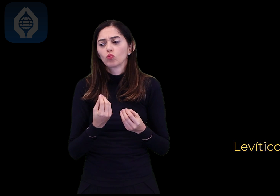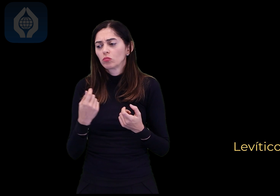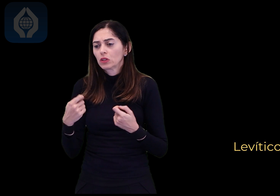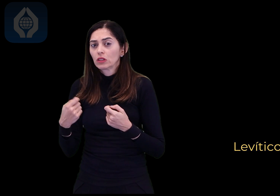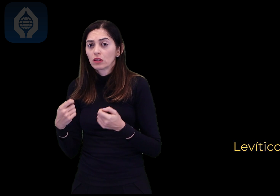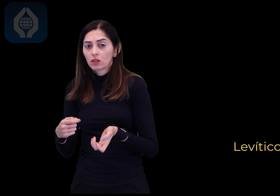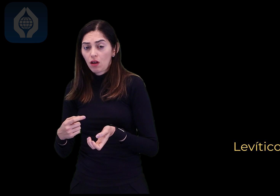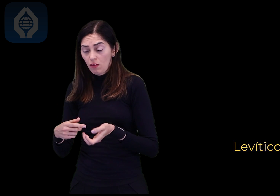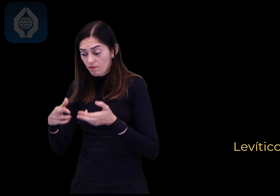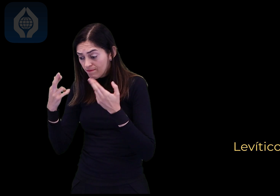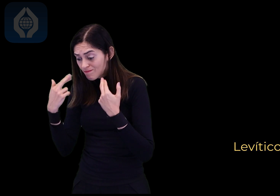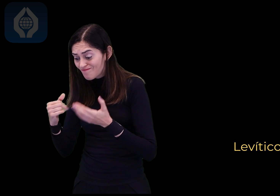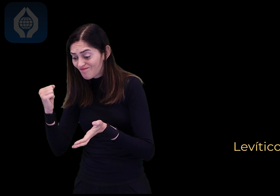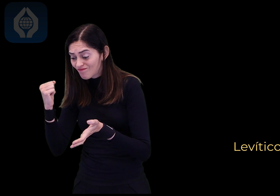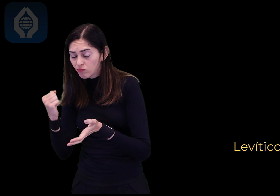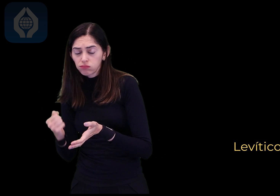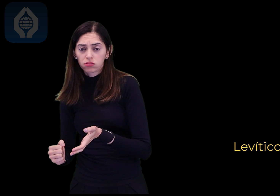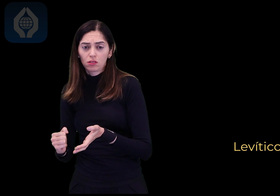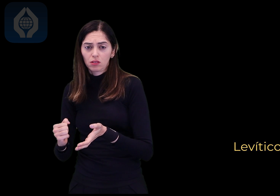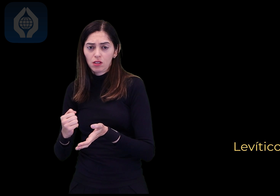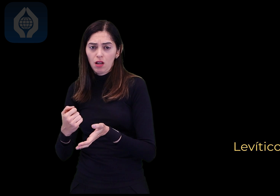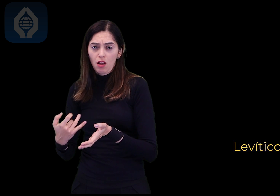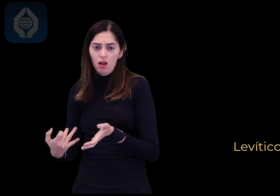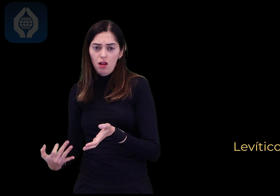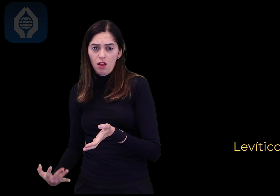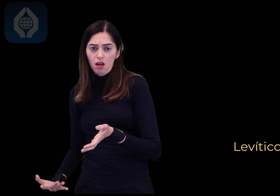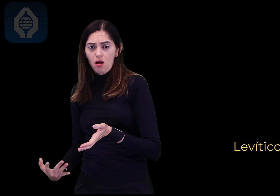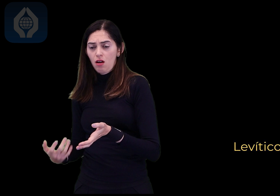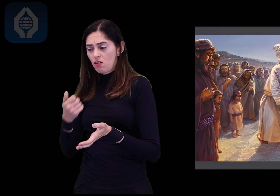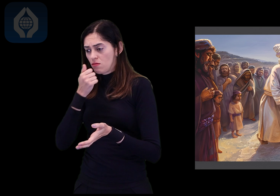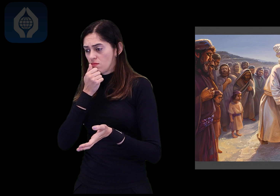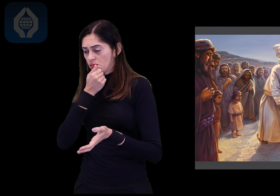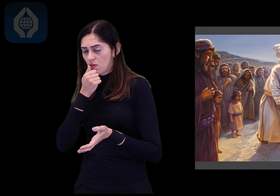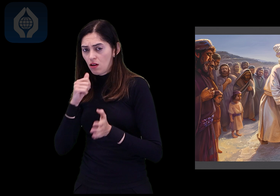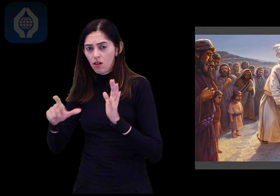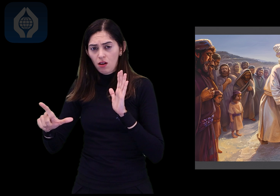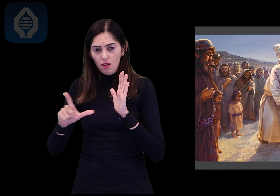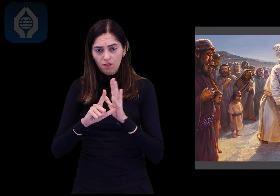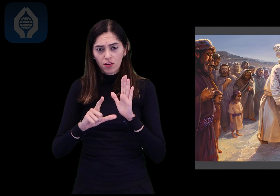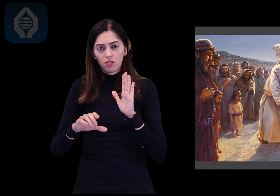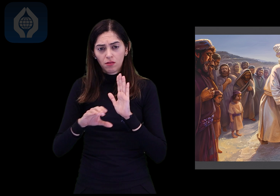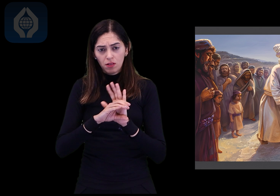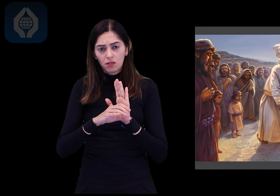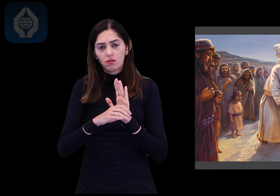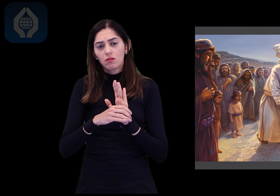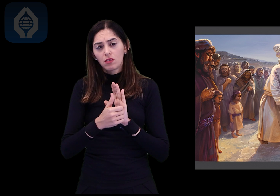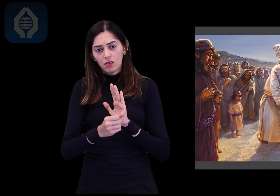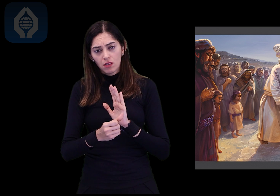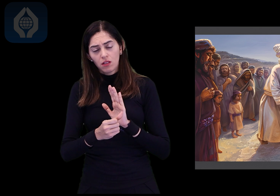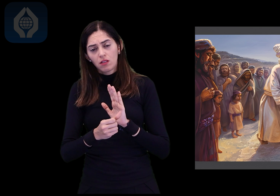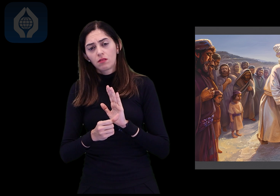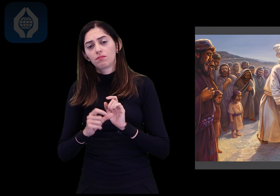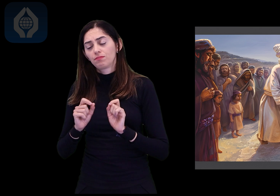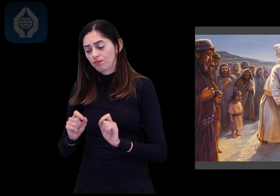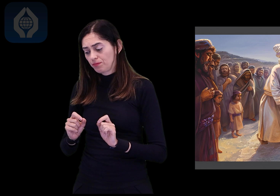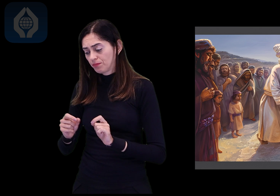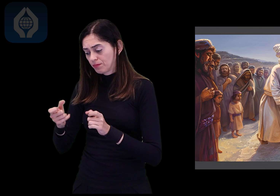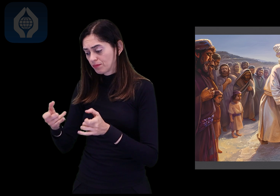animal sacrificado, Levíticos 16, 2 e 3. Antes de Arão entrar no Santo dos Santos, ele tinha que matar um